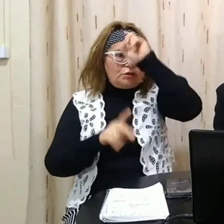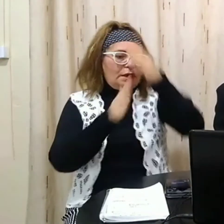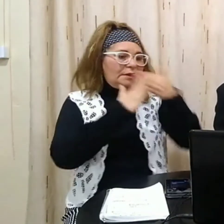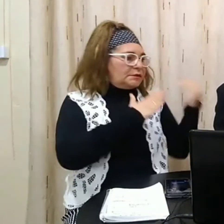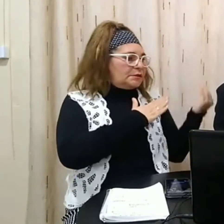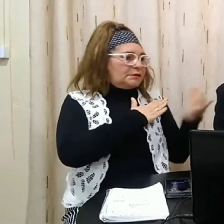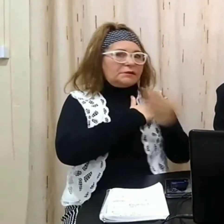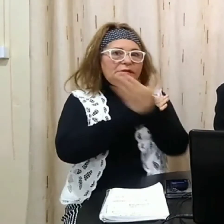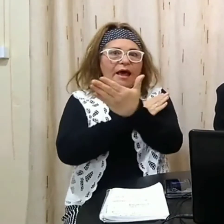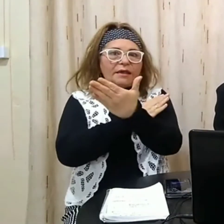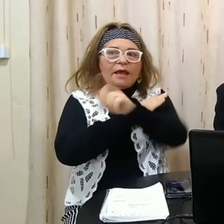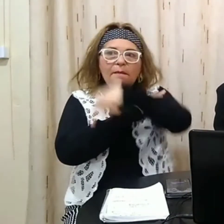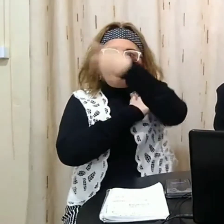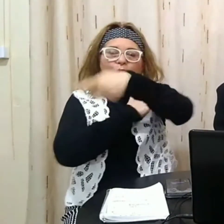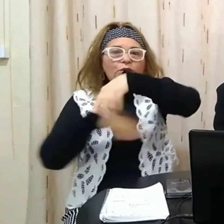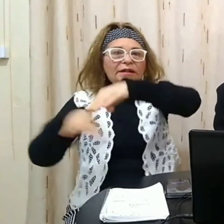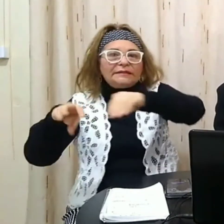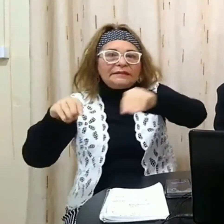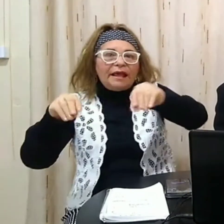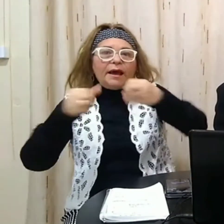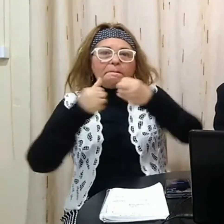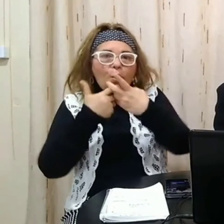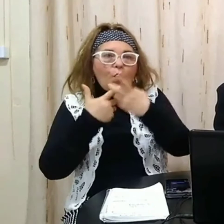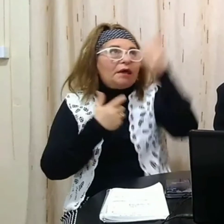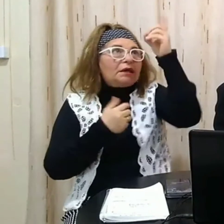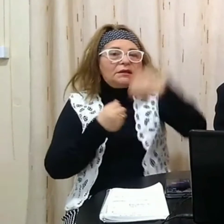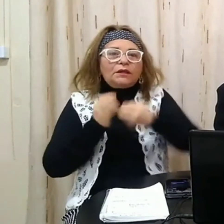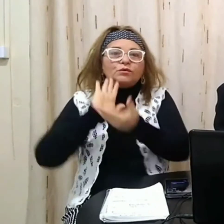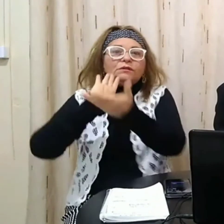pragas, mas para os hebreus